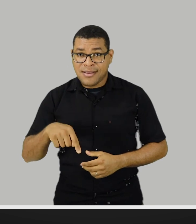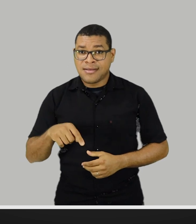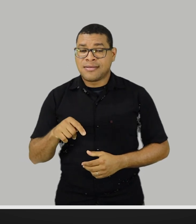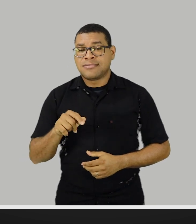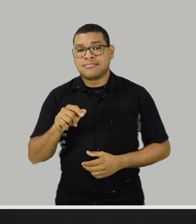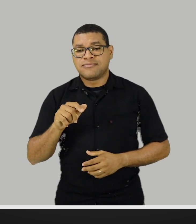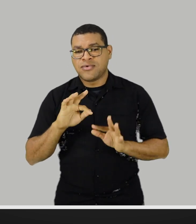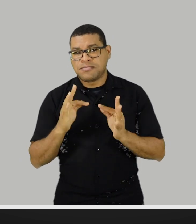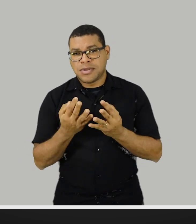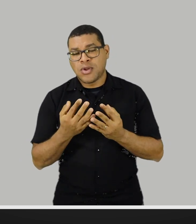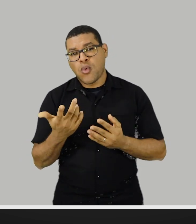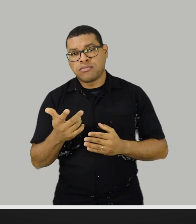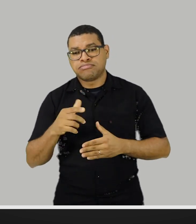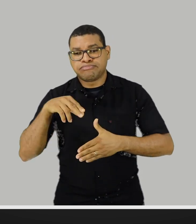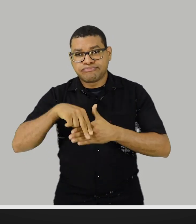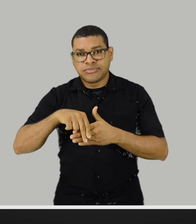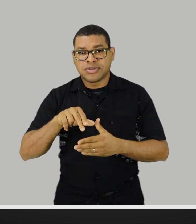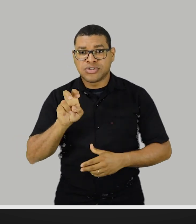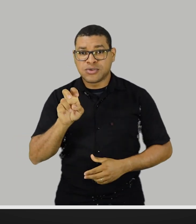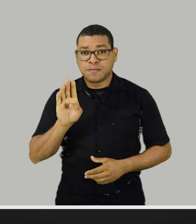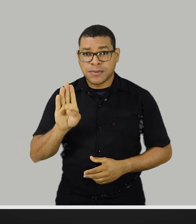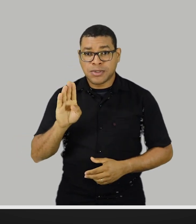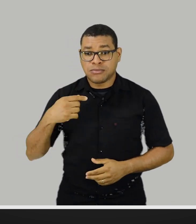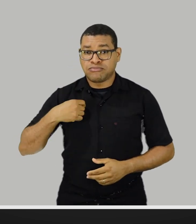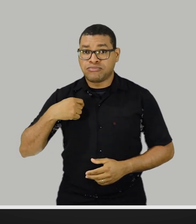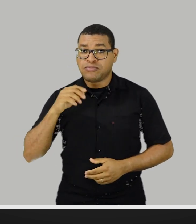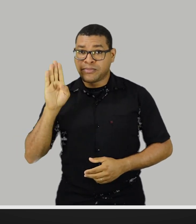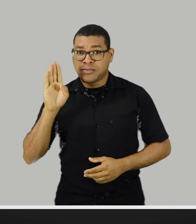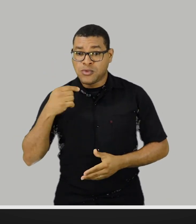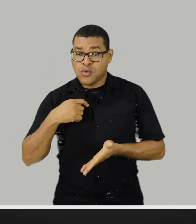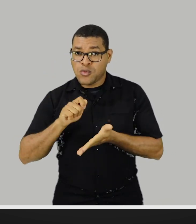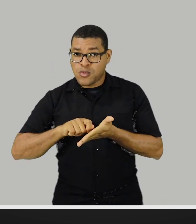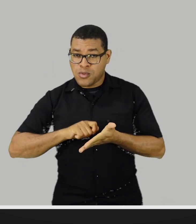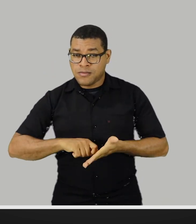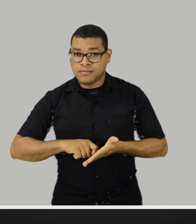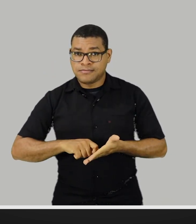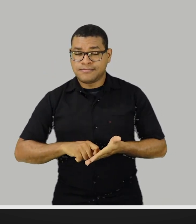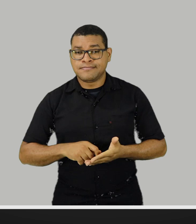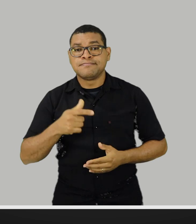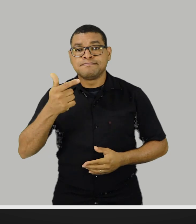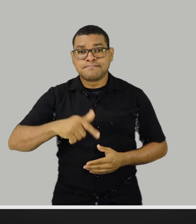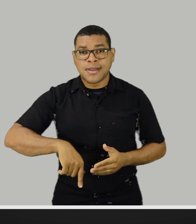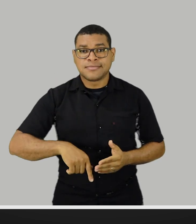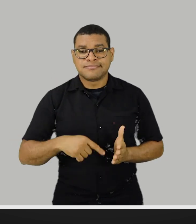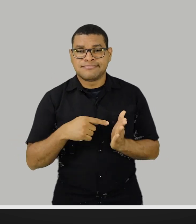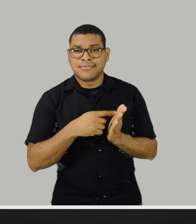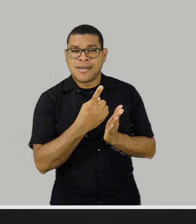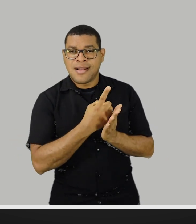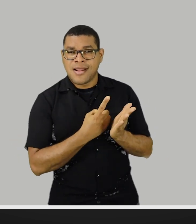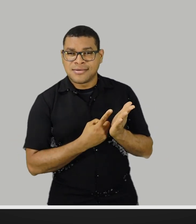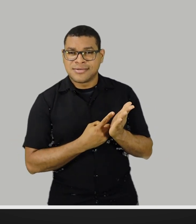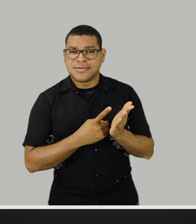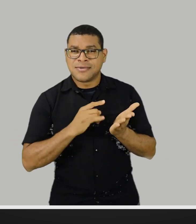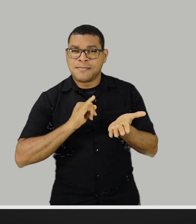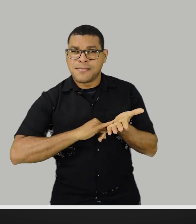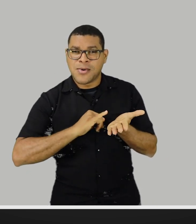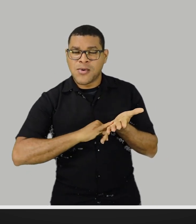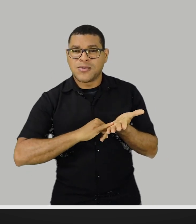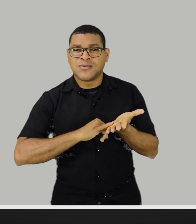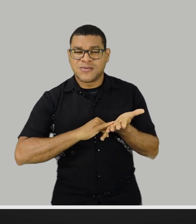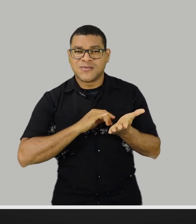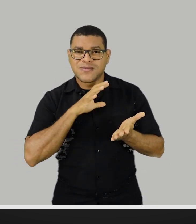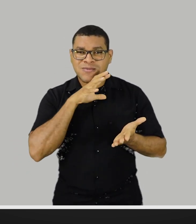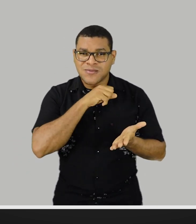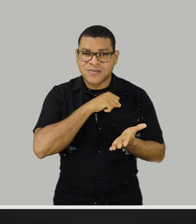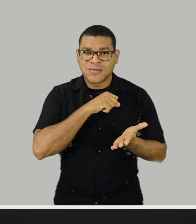candidato e B declaração de imposto de renda pessoa física-irpf acompanhada do recibo